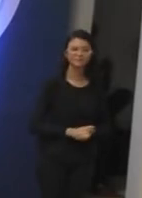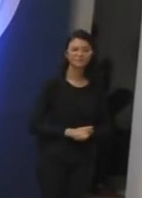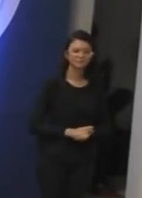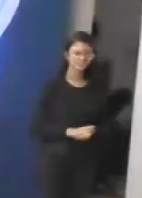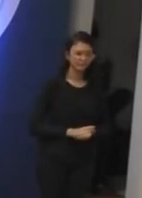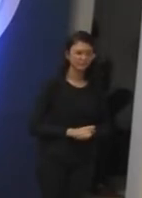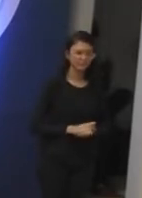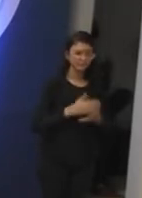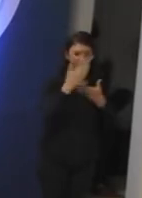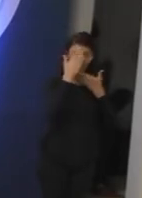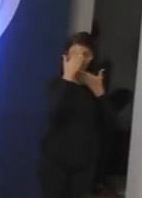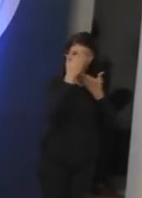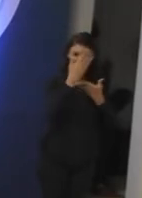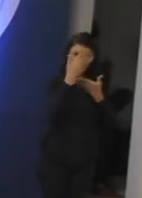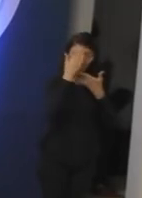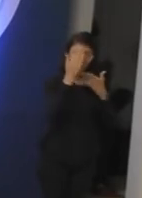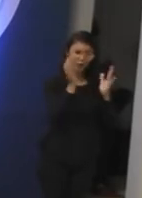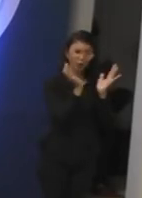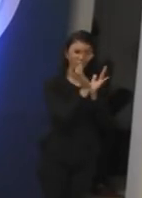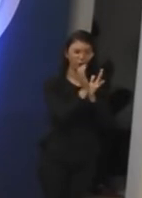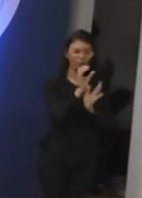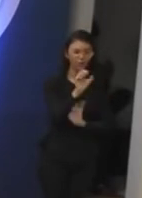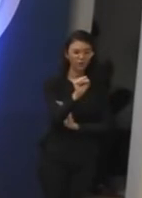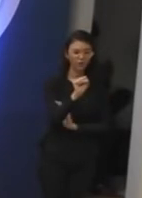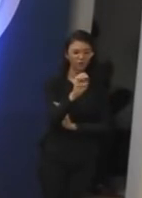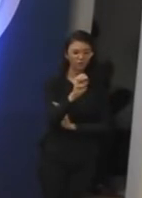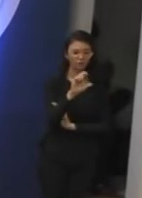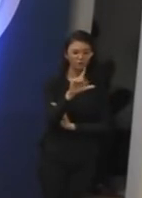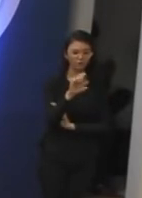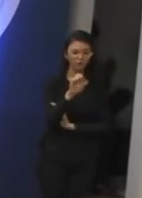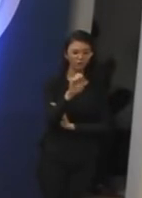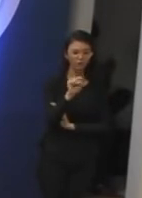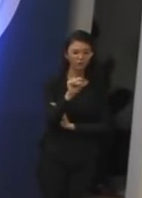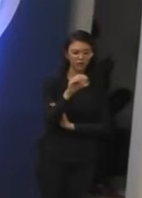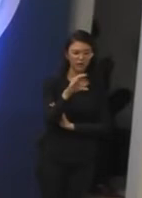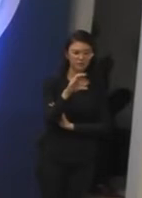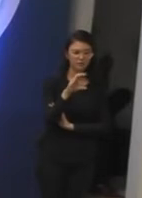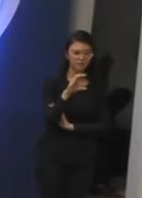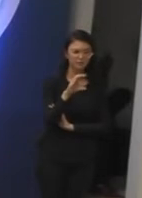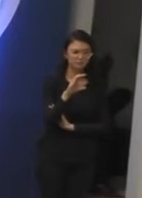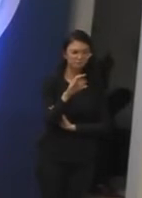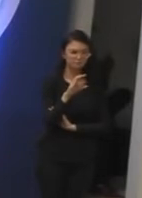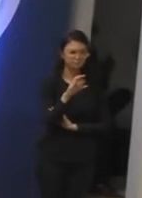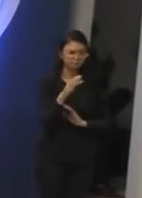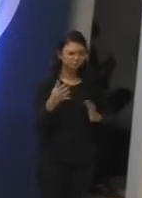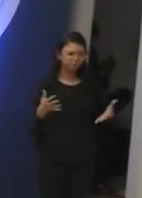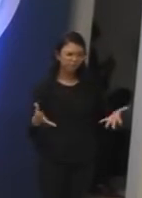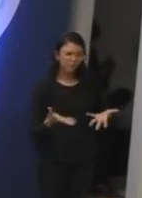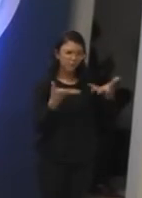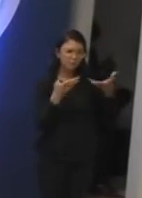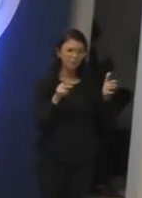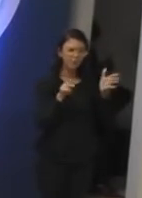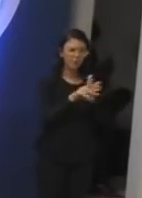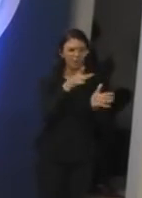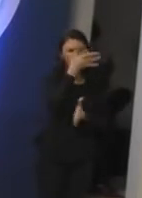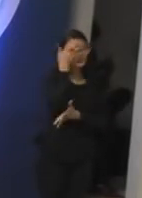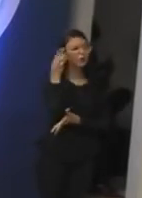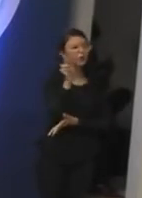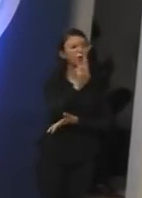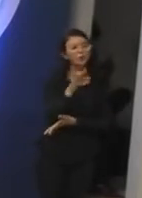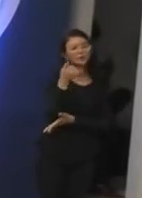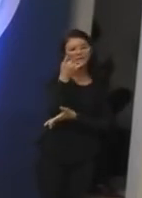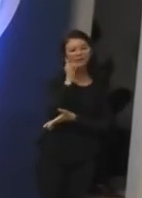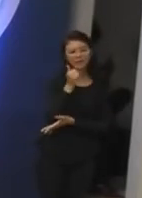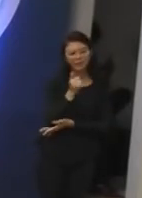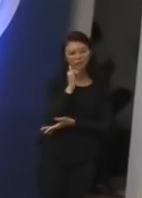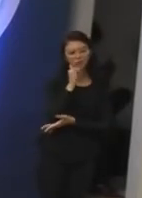Parabéns, agradecemos a toda a equipe da Celesc por esse justo reconhecimento dos consumidores.